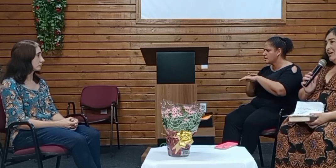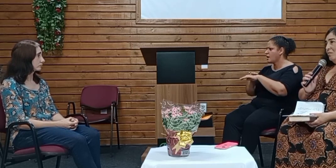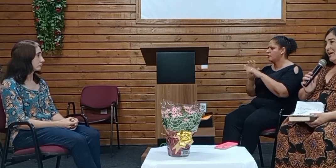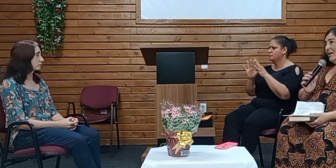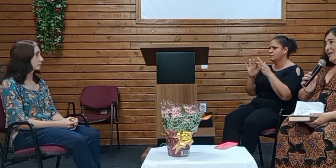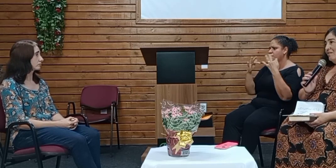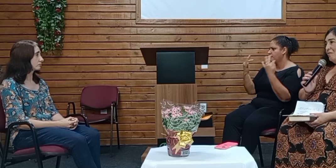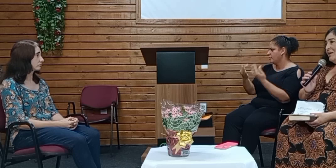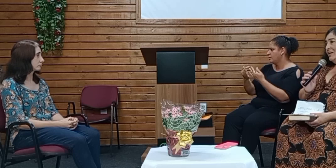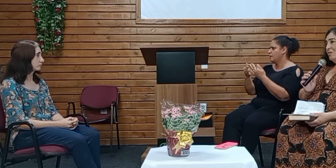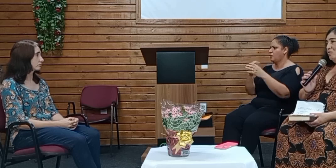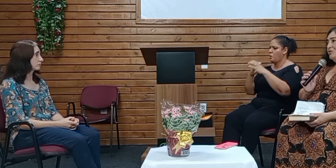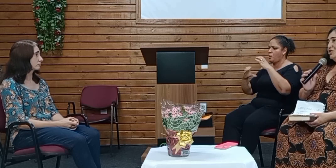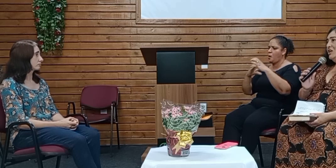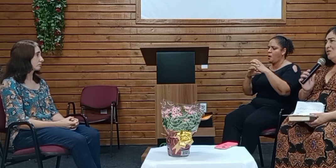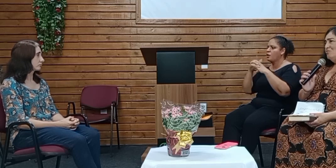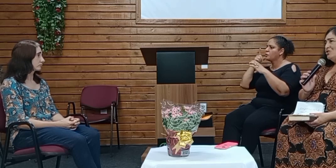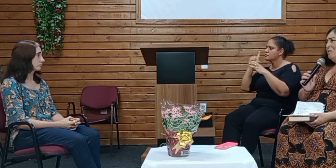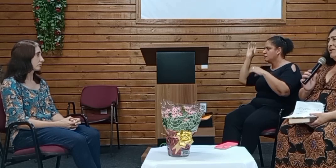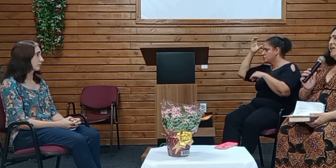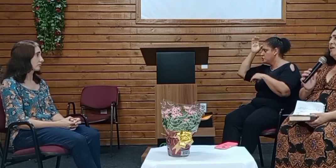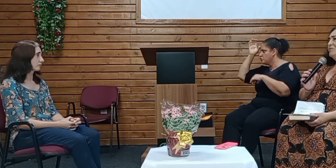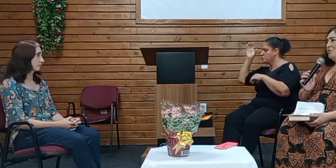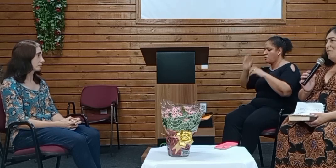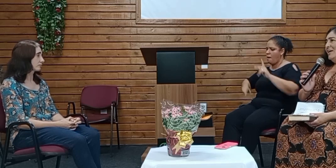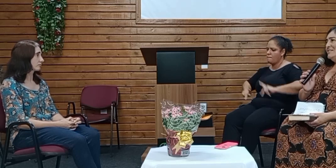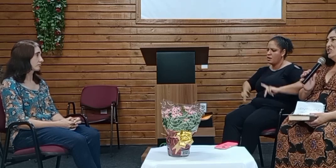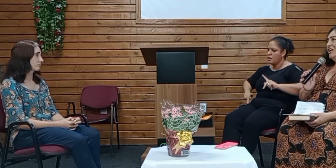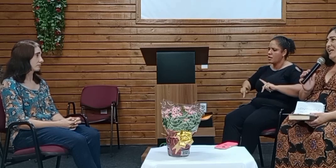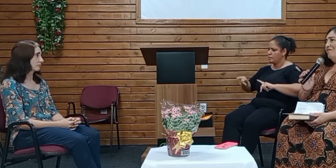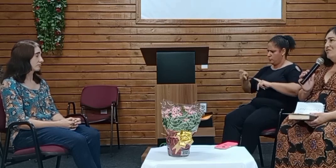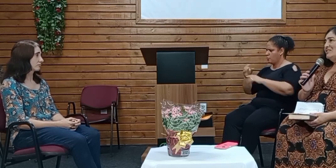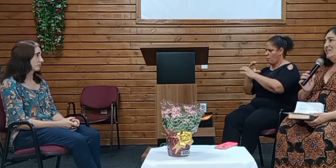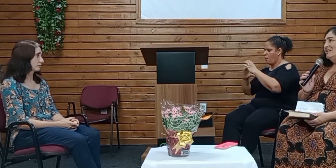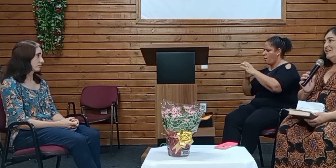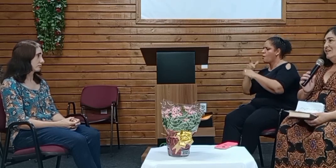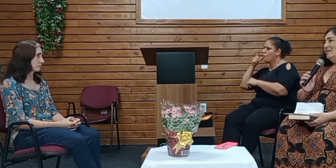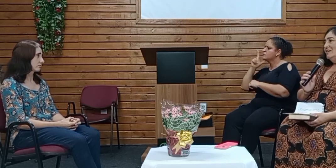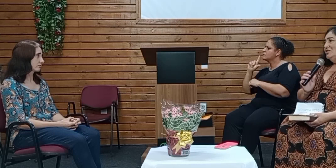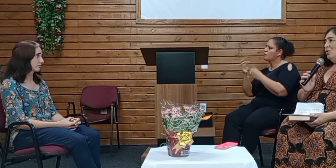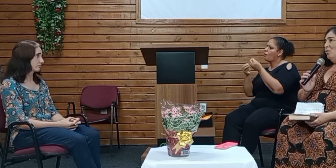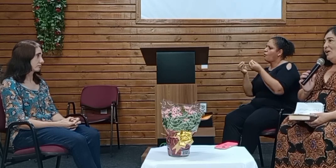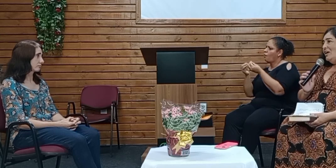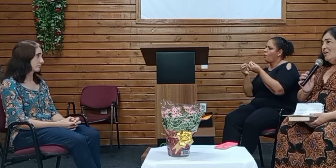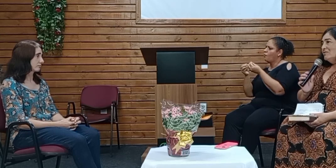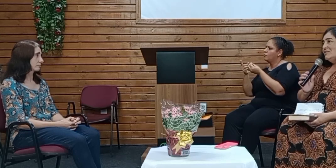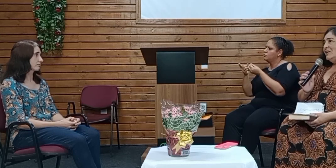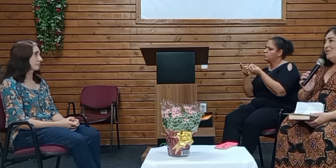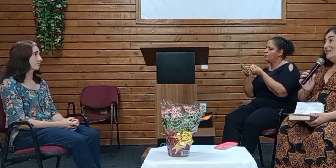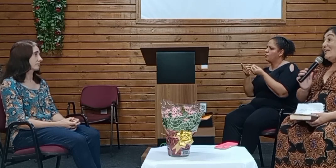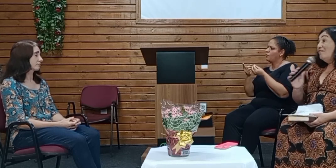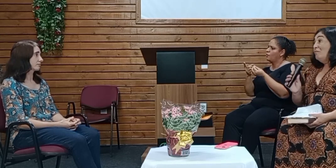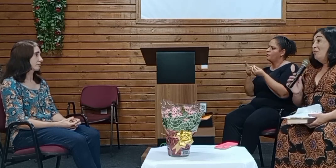família? Como é que a família, tios, primos, como é que eles te tratavam, assim? Te incluíam,